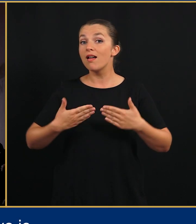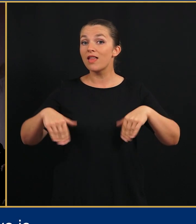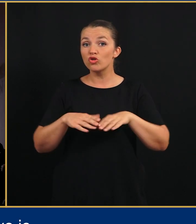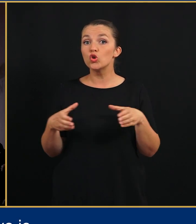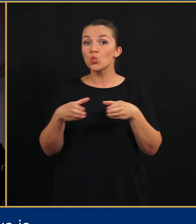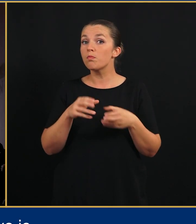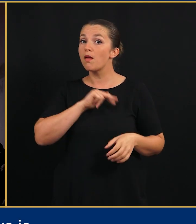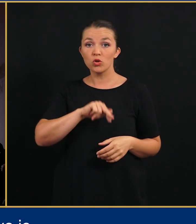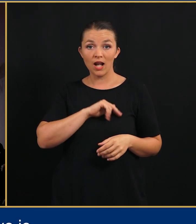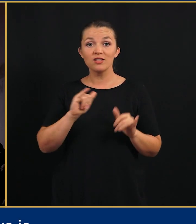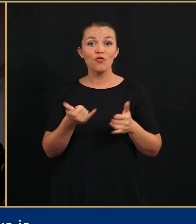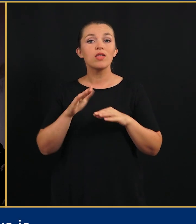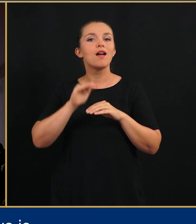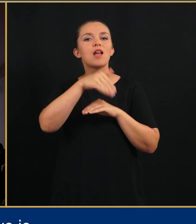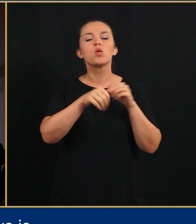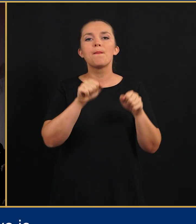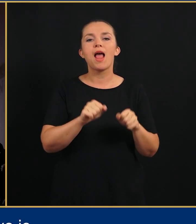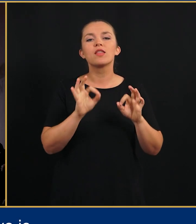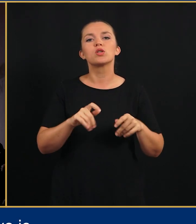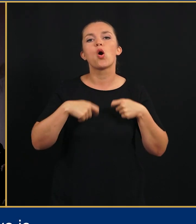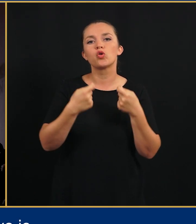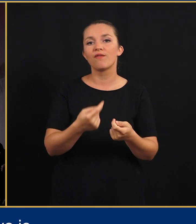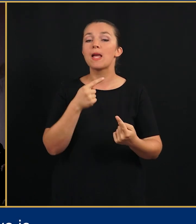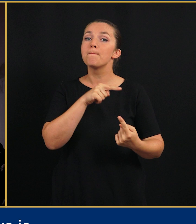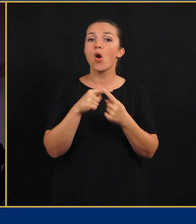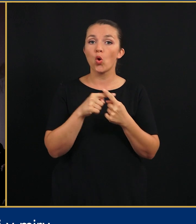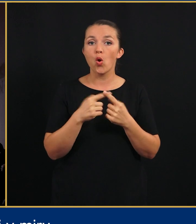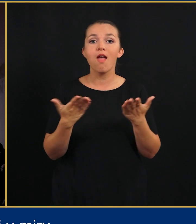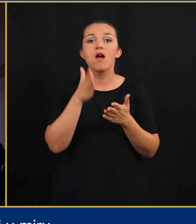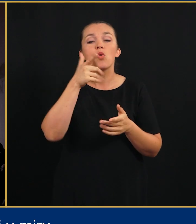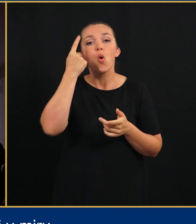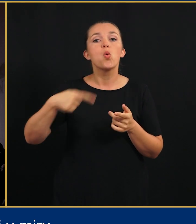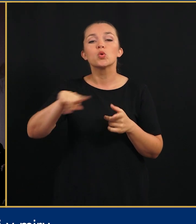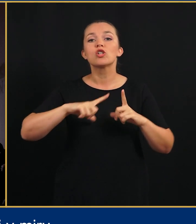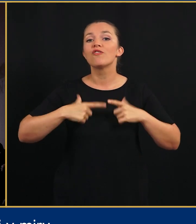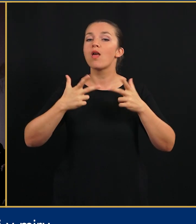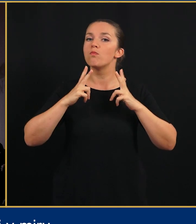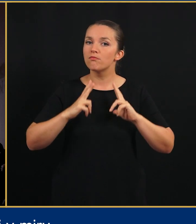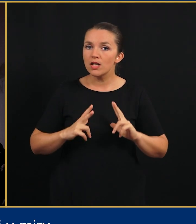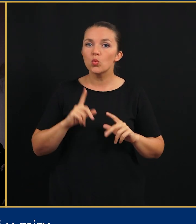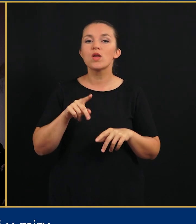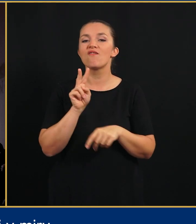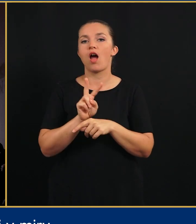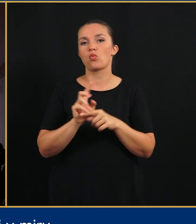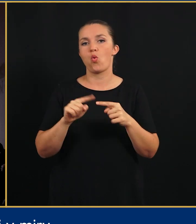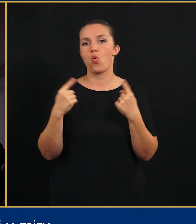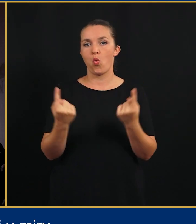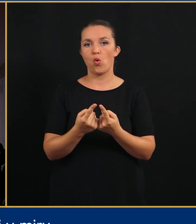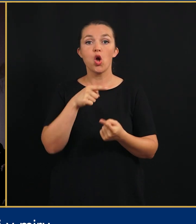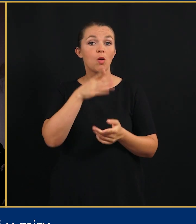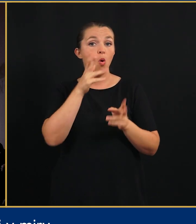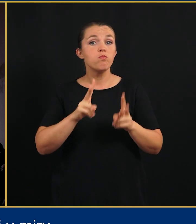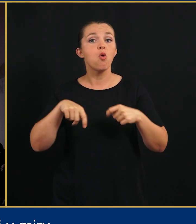Naše skupno poslanstvo je na Zahodnem Balkanu zagotoviti pogoje, v katerih bodo ljudje živeli v miru in v varnem okolju, ki